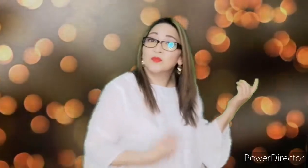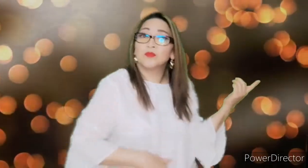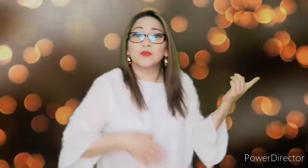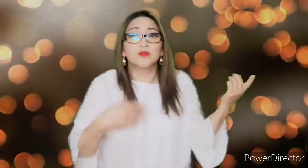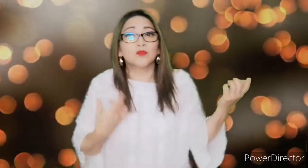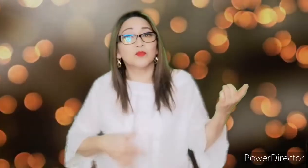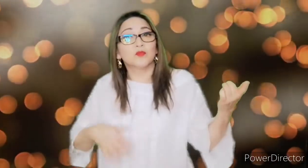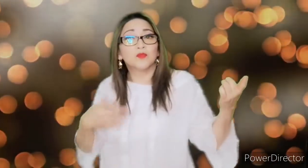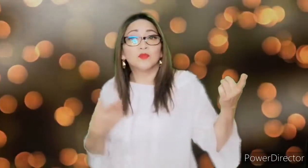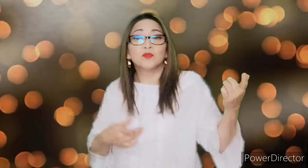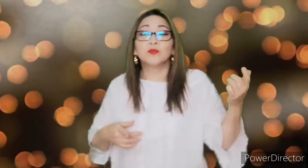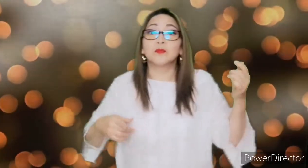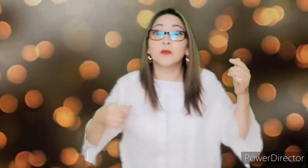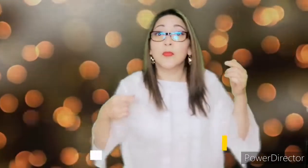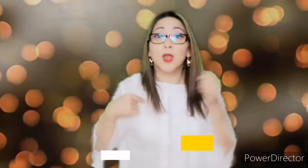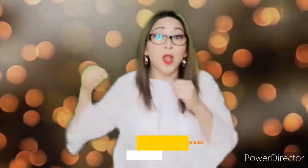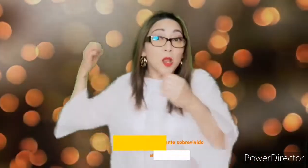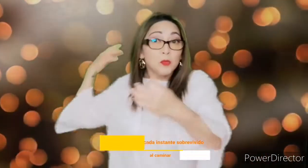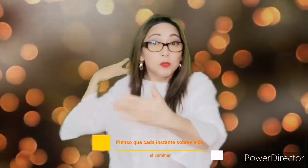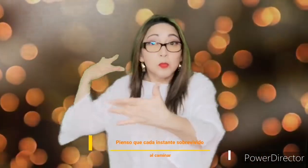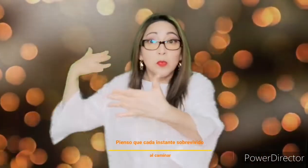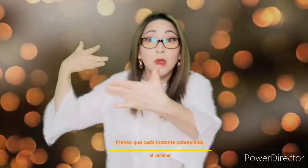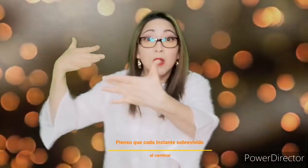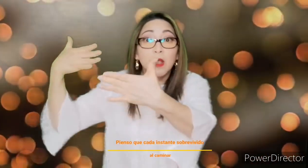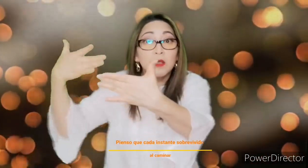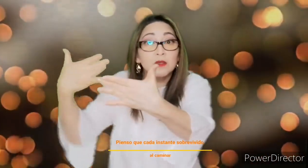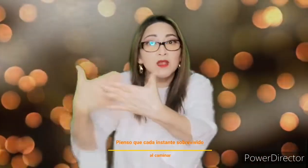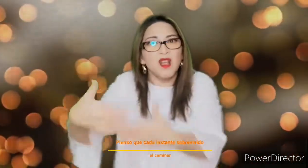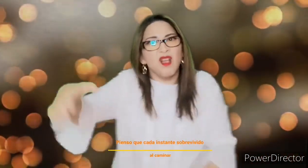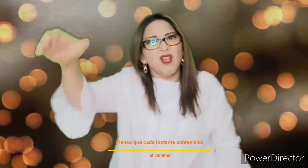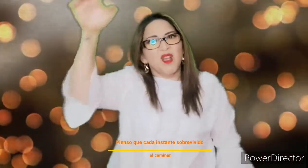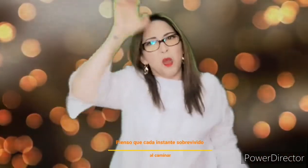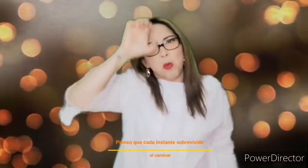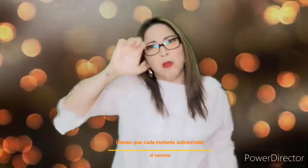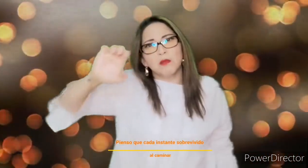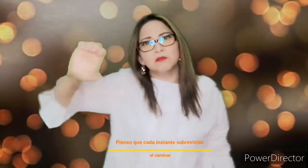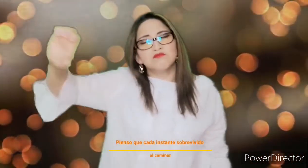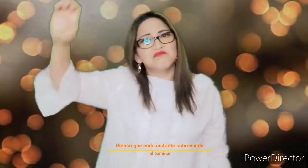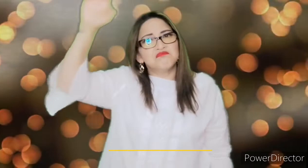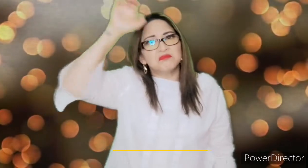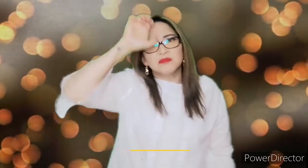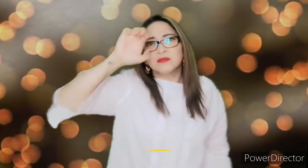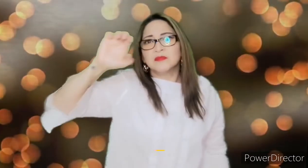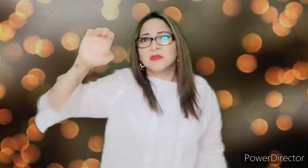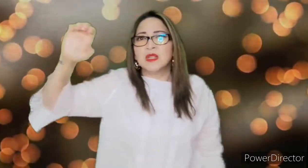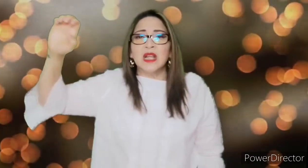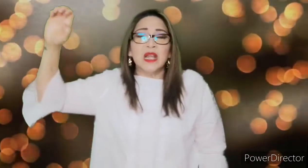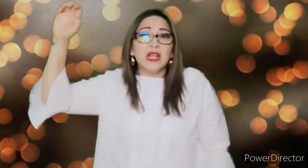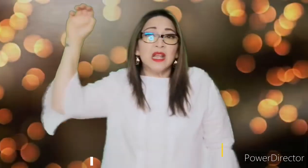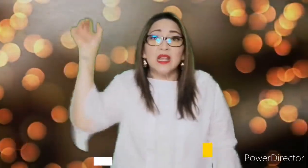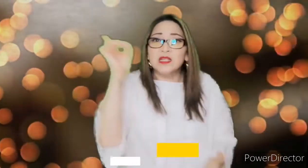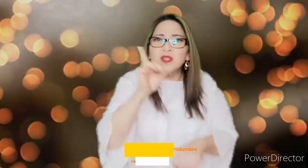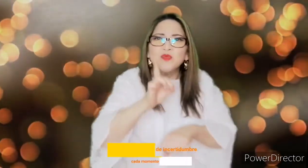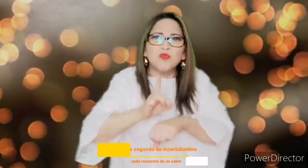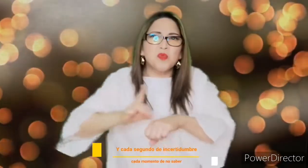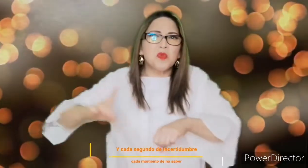Llegué un campo lleno de Y cada segundo de sentido,